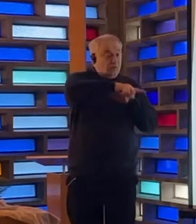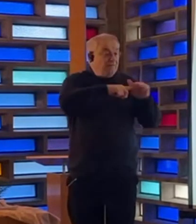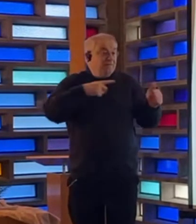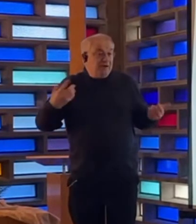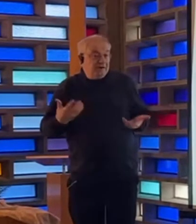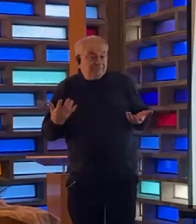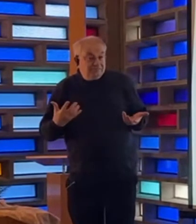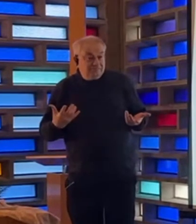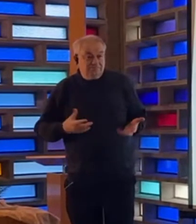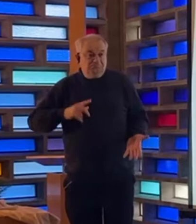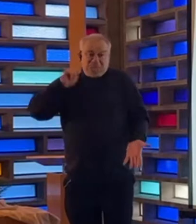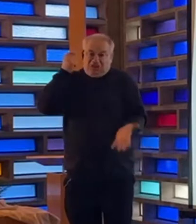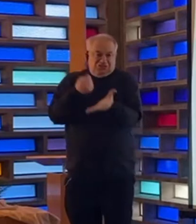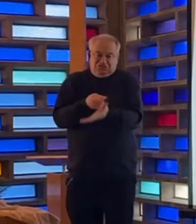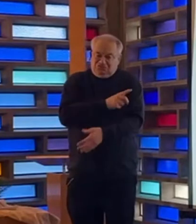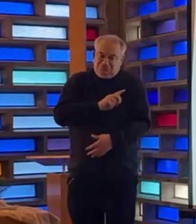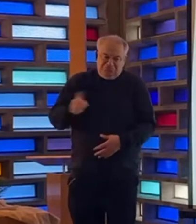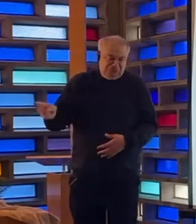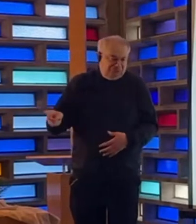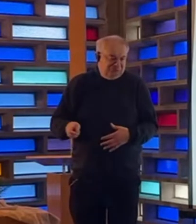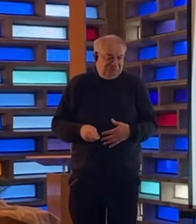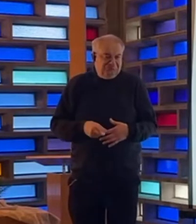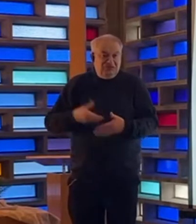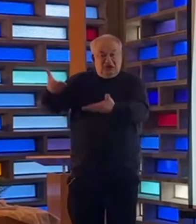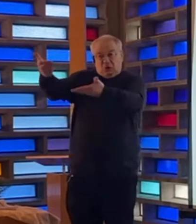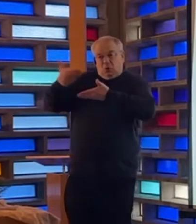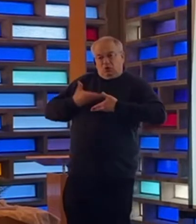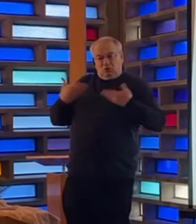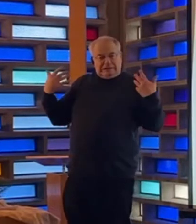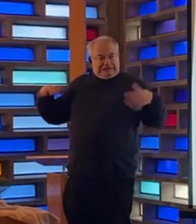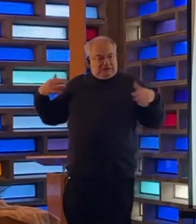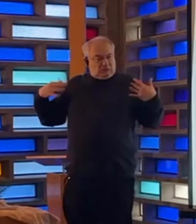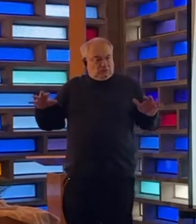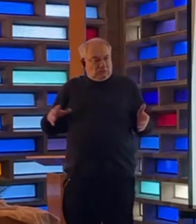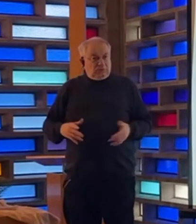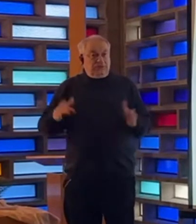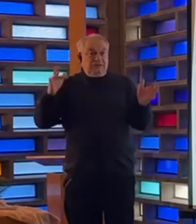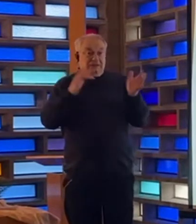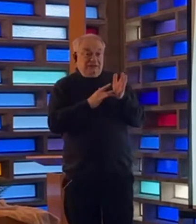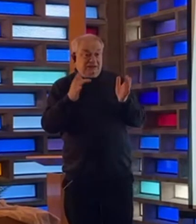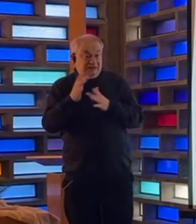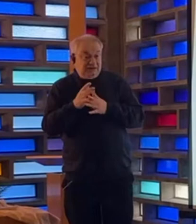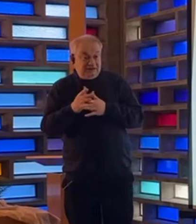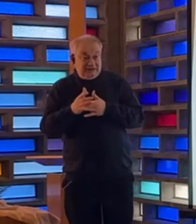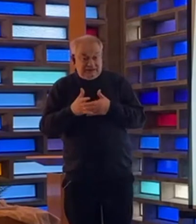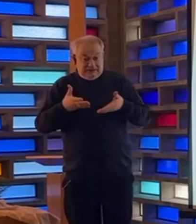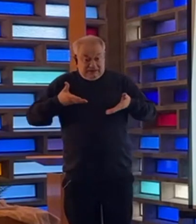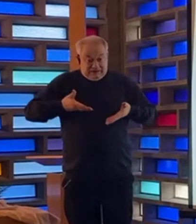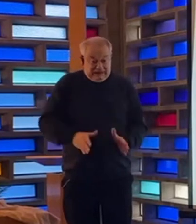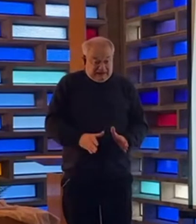ne s'achète pas, ça se reçoit. Jésus vient naître dans notre monde,